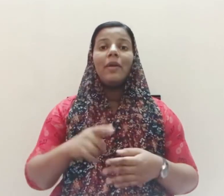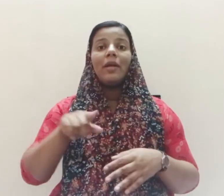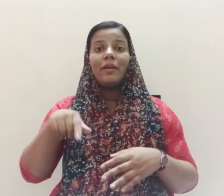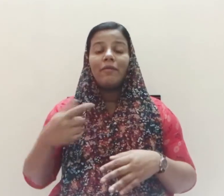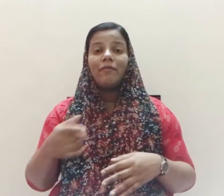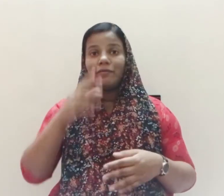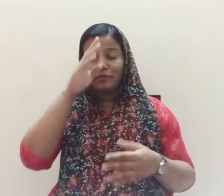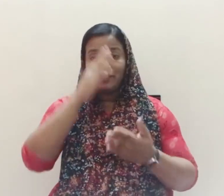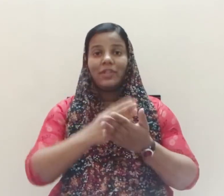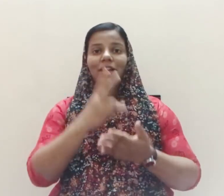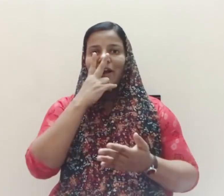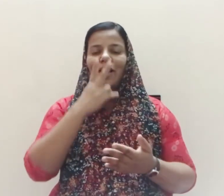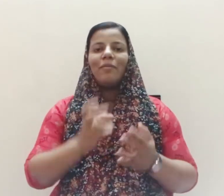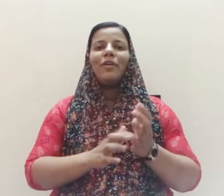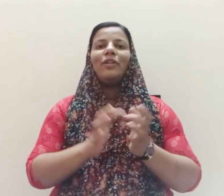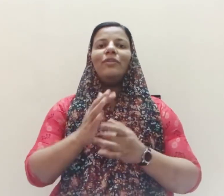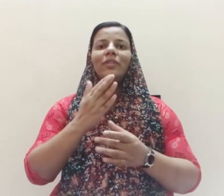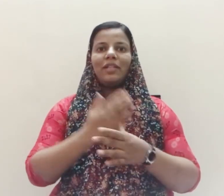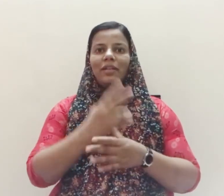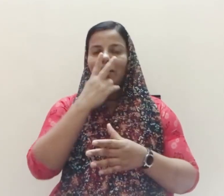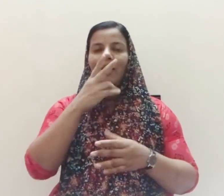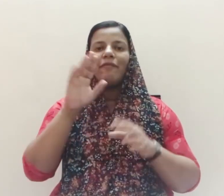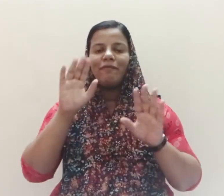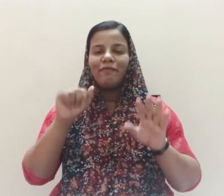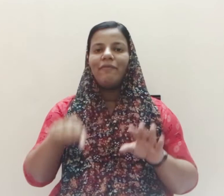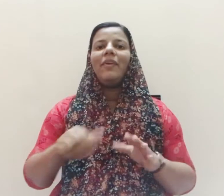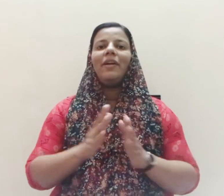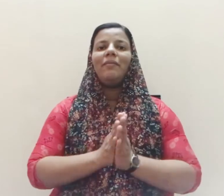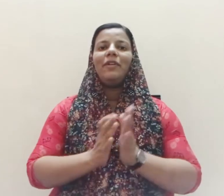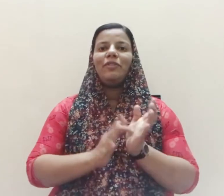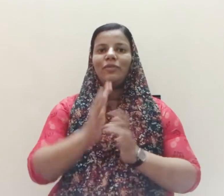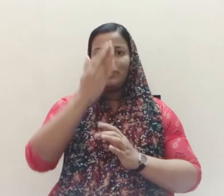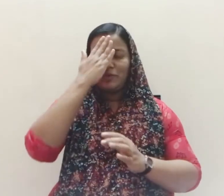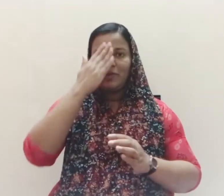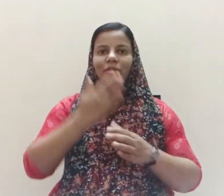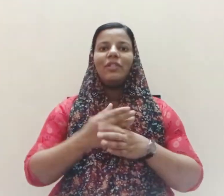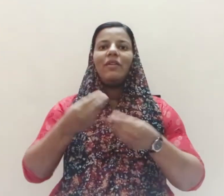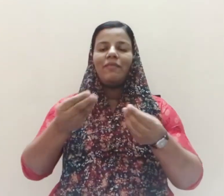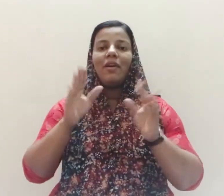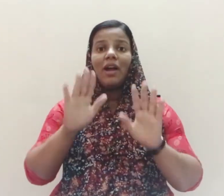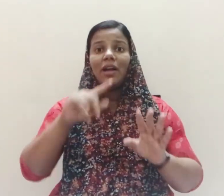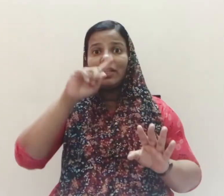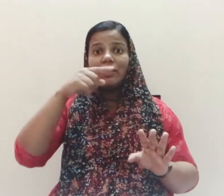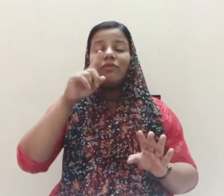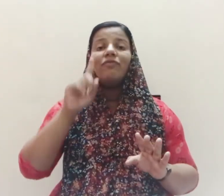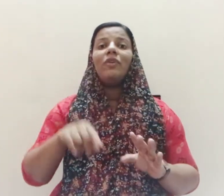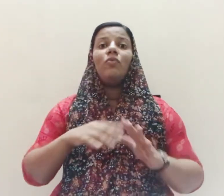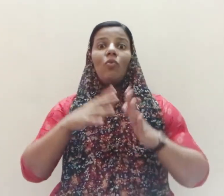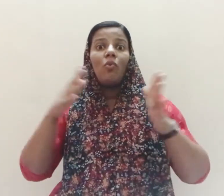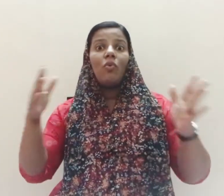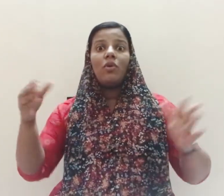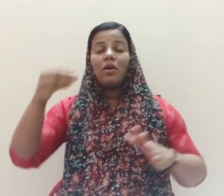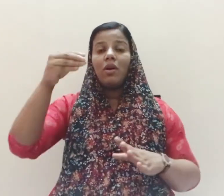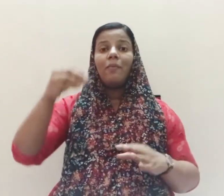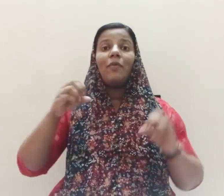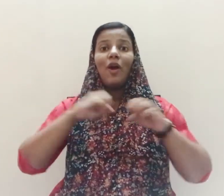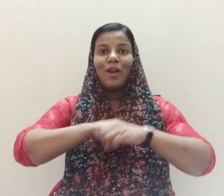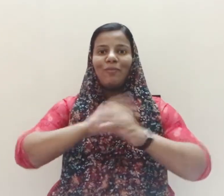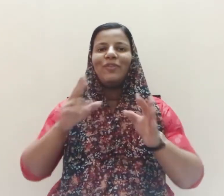കാണണം, കർത്താവ് അത് ചെയ്യുന്നത് കാണണം, എന്നിട്ട് അതിന് സ്തോത്രം പറയണം. അങ്ങനെ ഒന്ന് ജീവിച്ച് നോക്കിക്കെ, വലിയ അത്ഭുതങ്ങളിലൂടെ നിങ്ങൾക്ക് മുന്നേറാൻ കഴിയും.